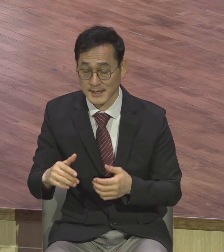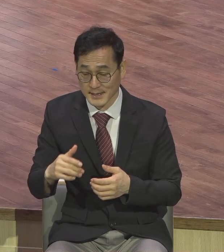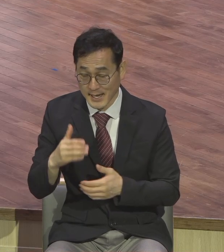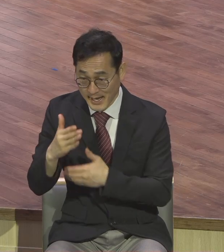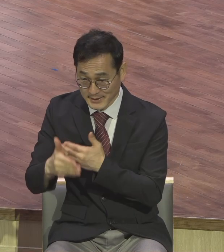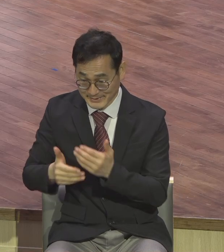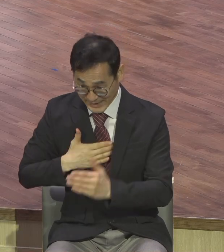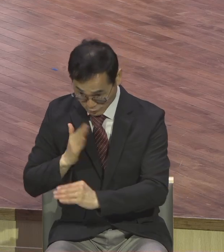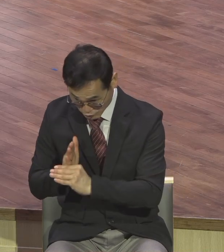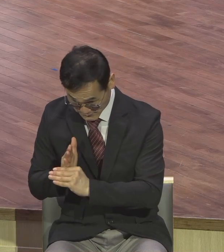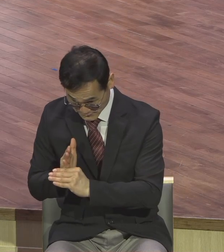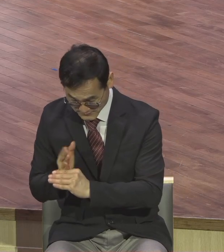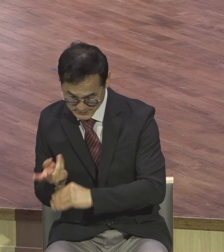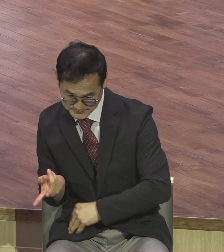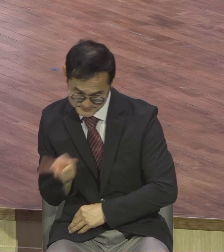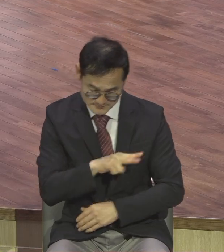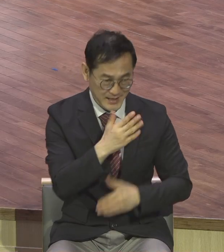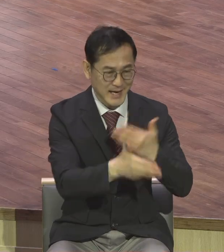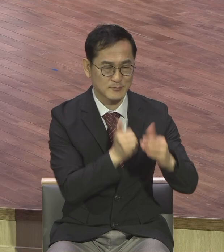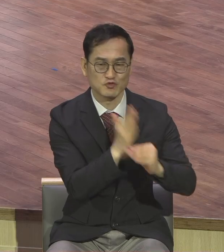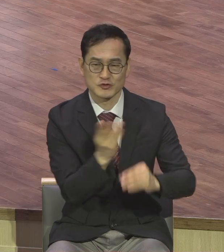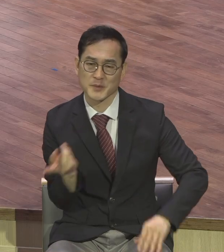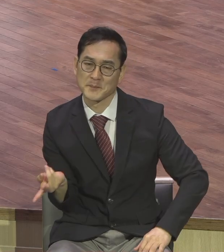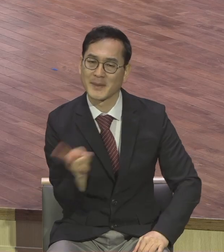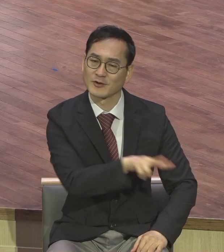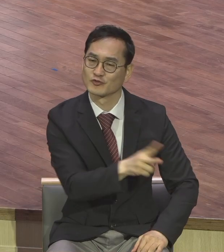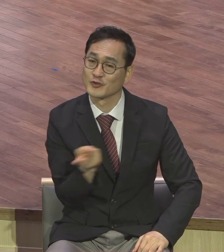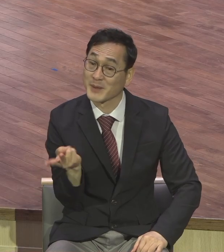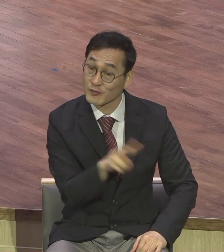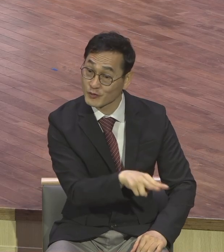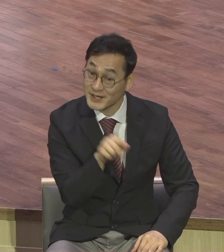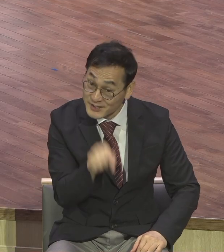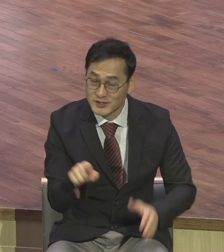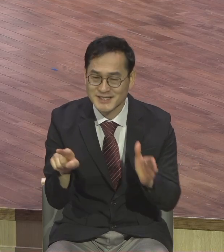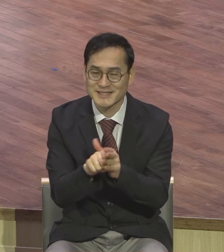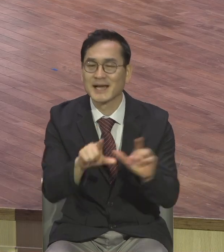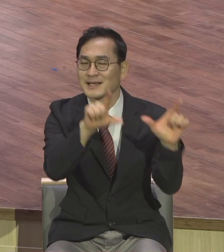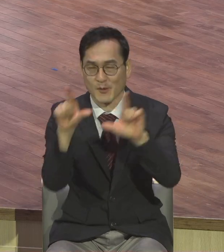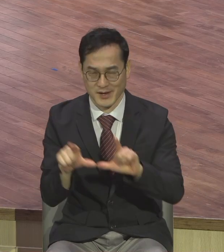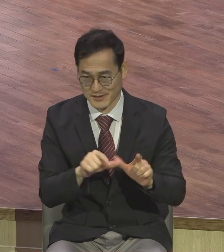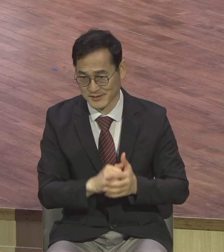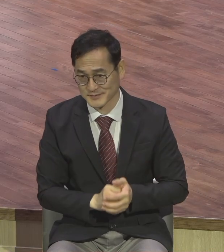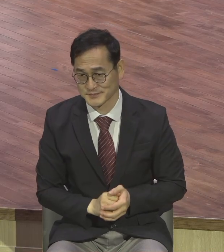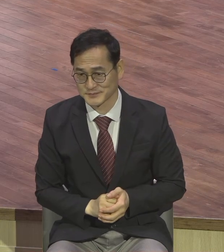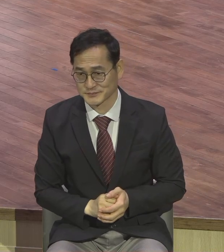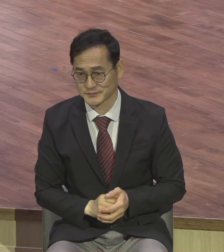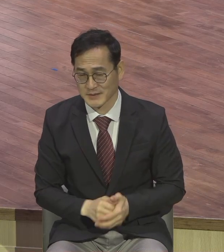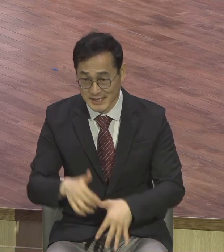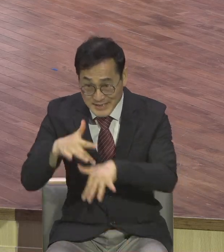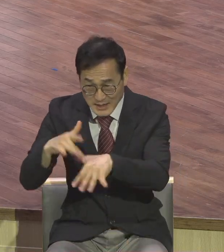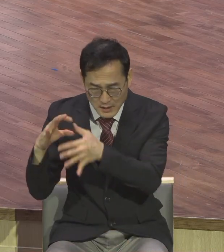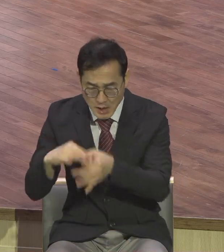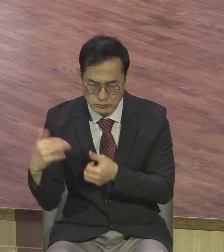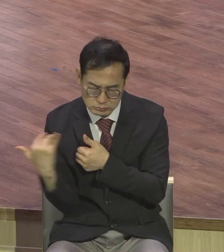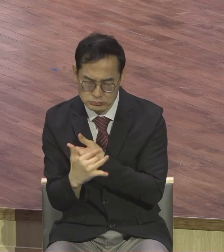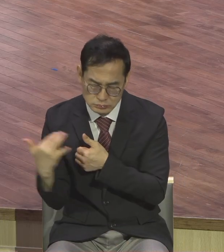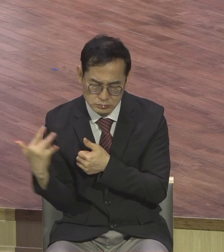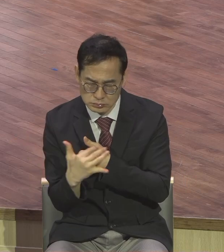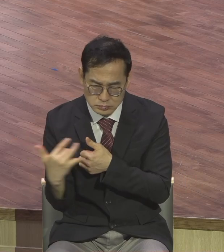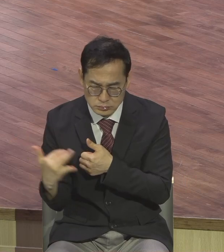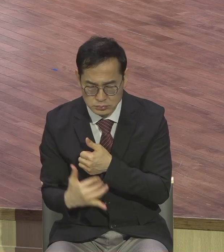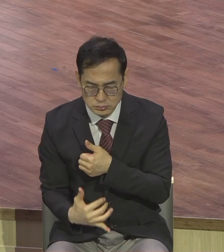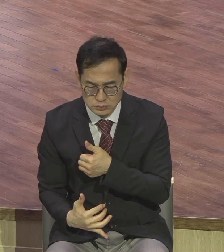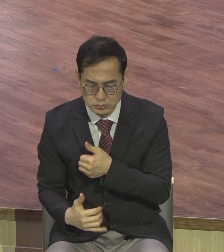신앙생활이에요. 매일매일 순간순간 오거든요. 내 중심으로 살도록 사단은 계속 오는데 이거를